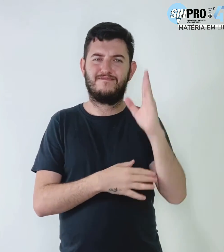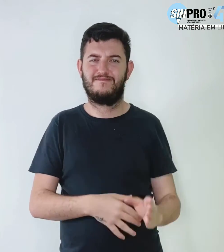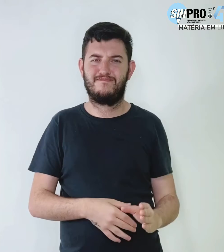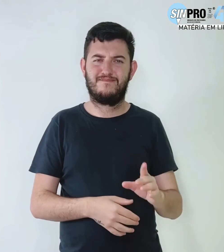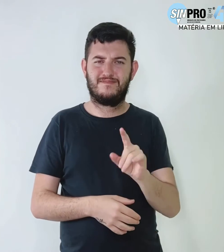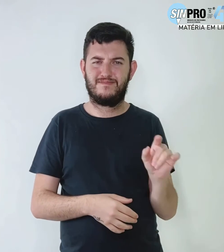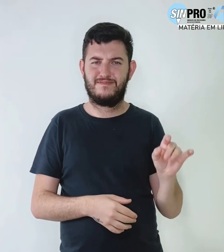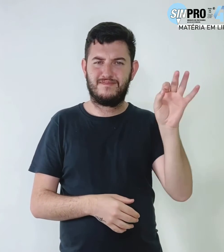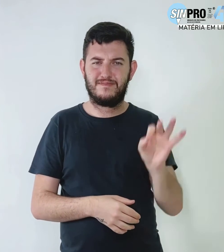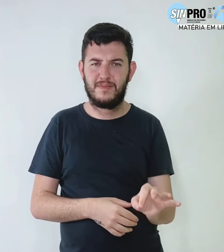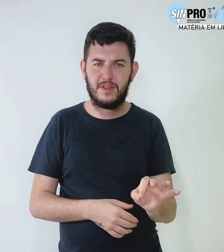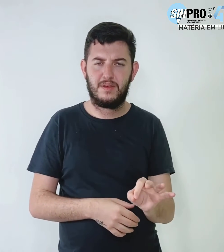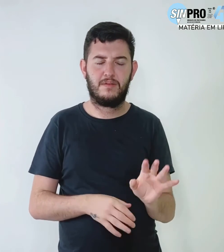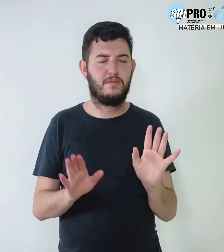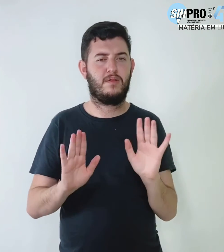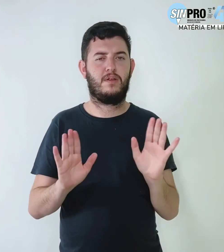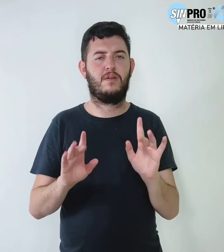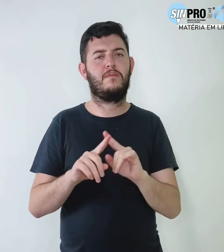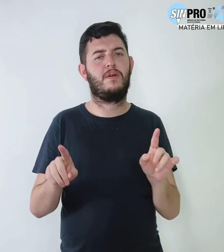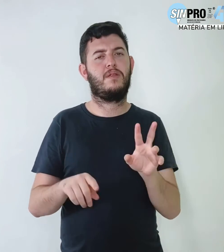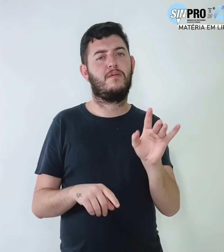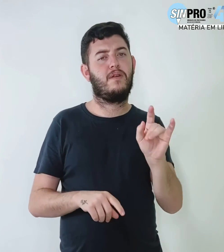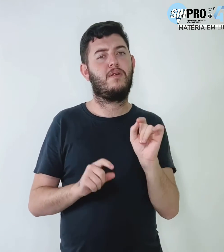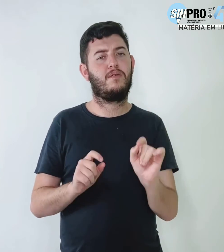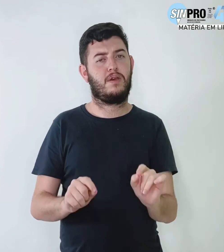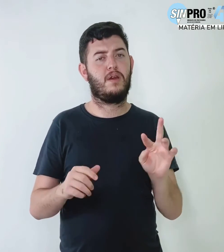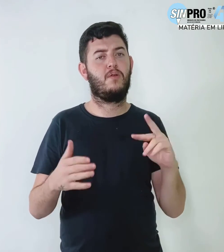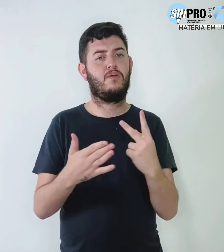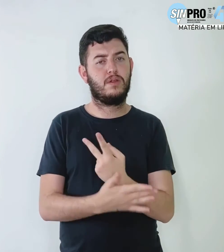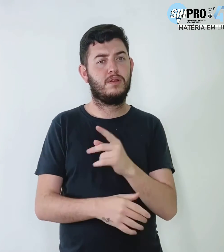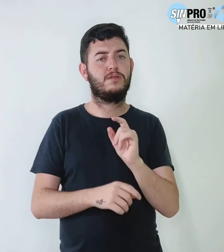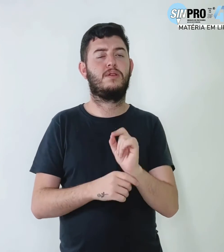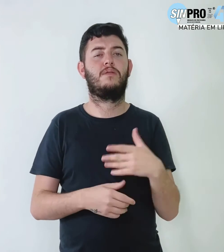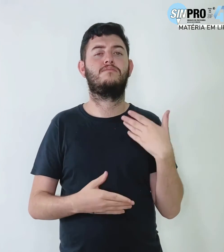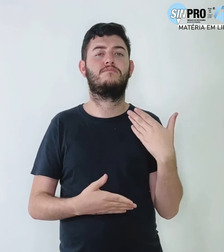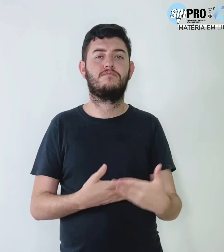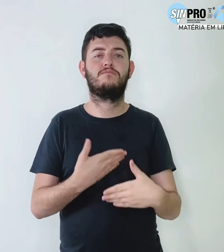de 100%, mas que ele possa ocorrer de maneira gradual.